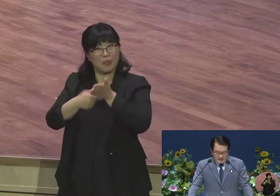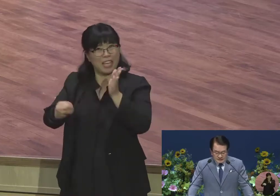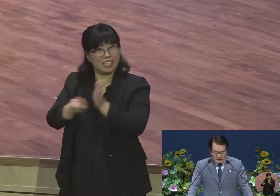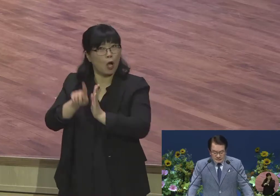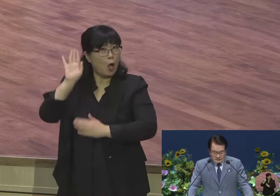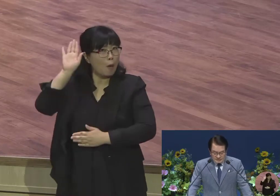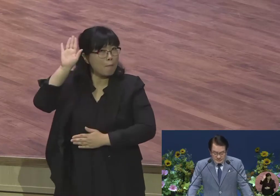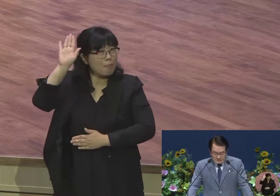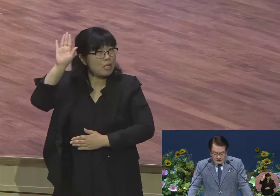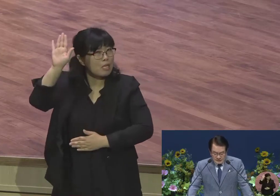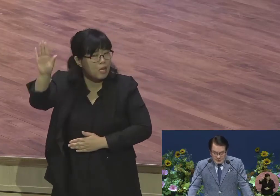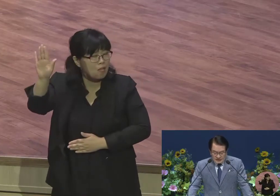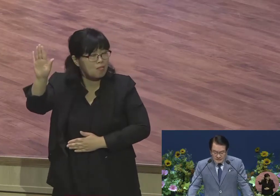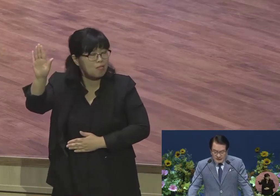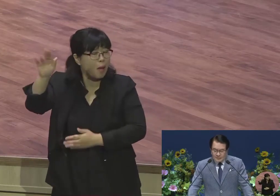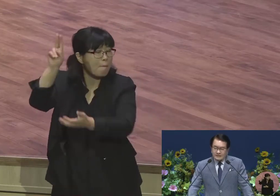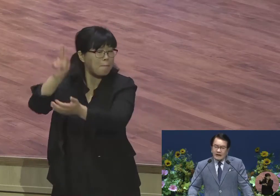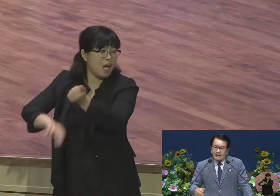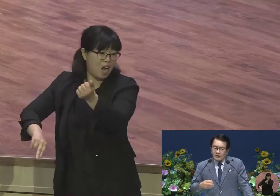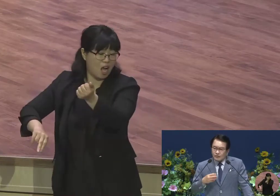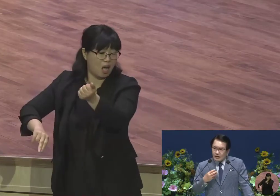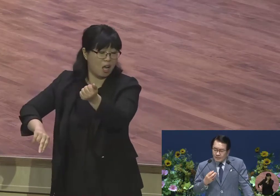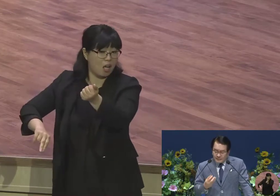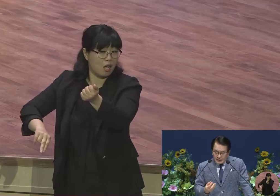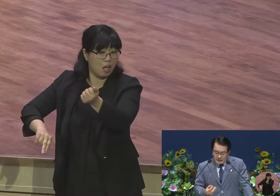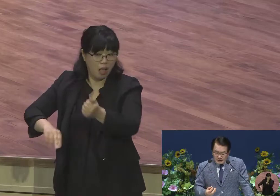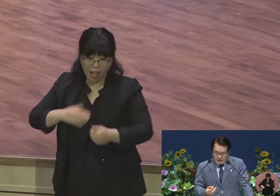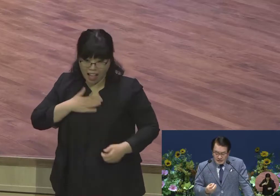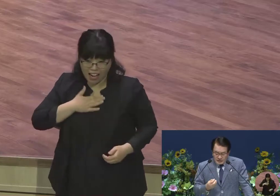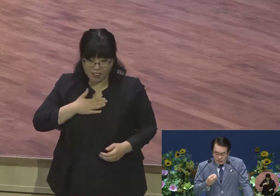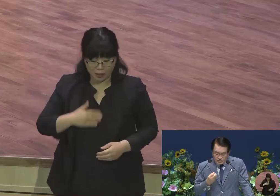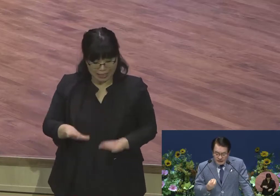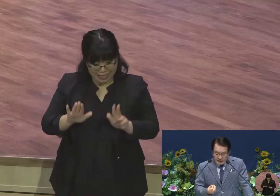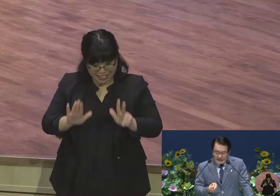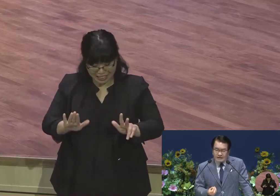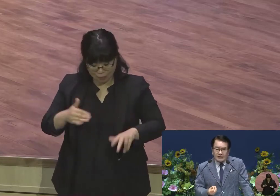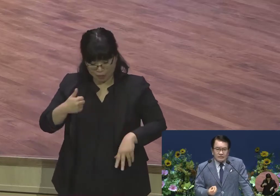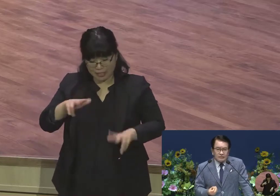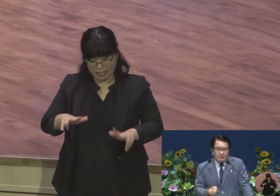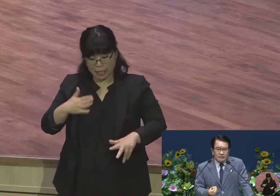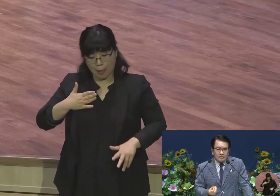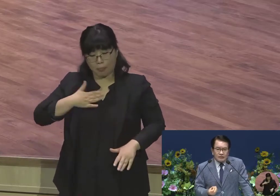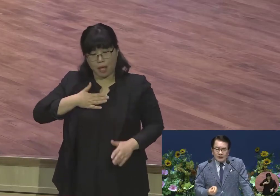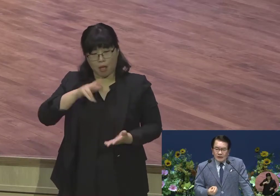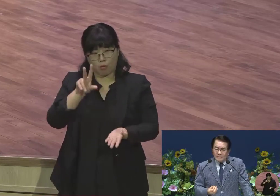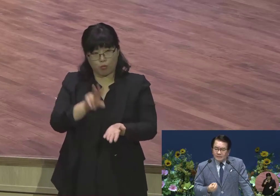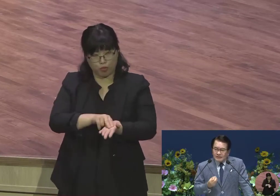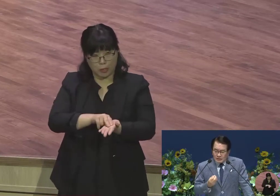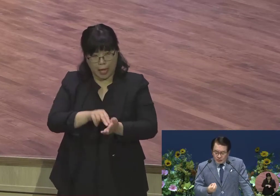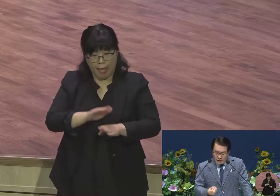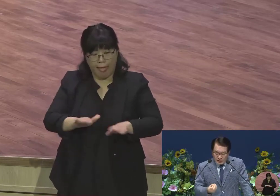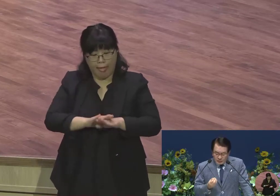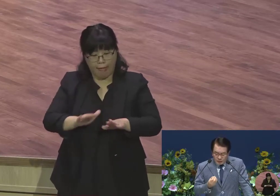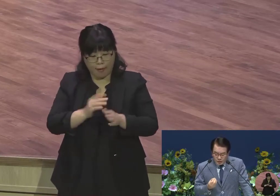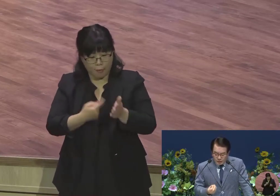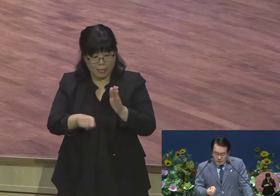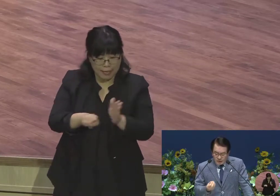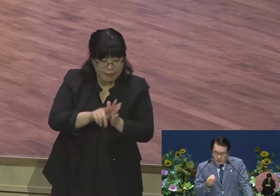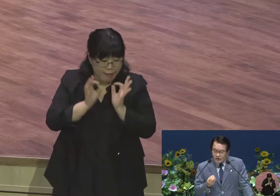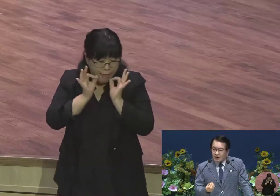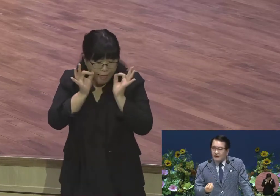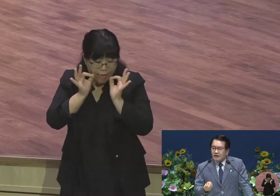애서신드롬 애서신드롬 다시 말하면 자기 눈앞에 있는 문제에 갇혀가지고 비전과